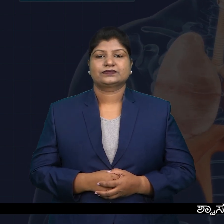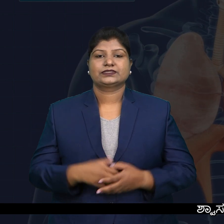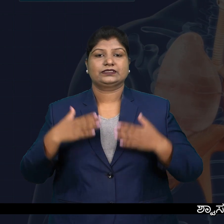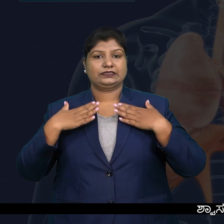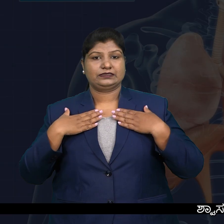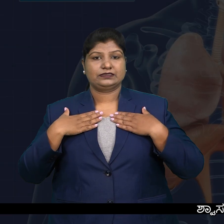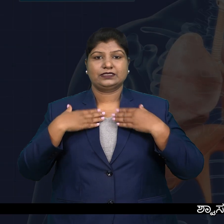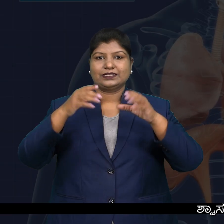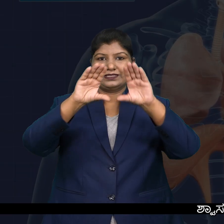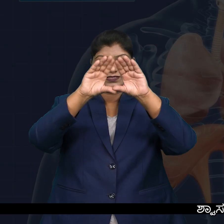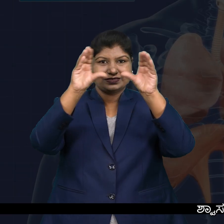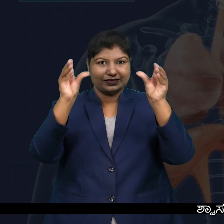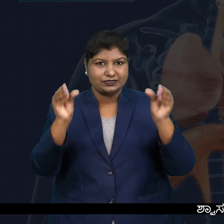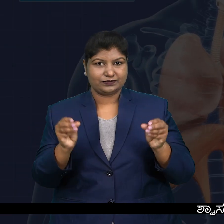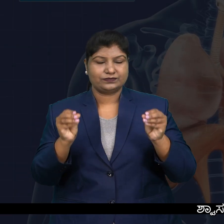ಶ್ವಾಸಕೋಶಗಳು,